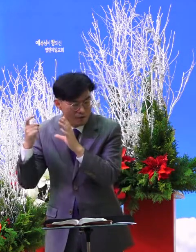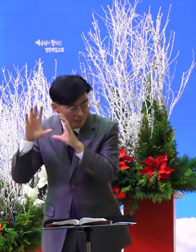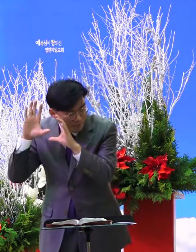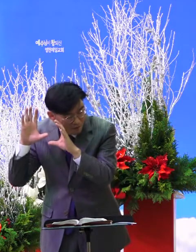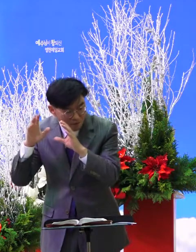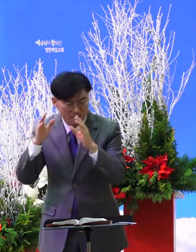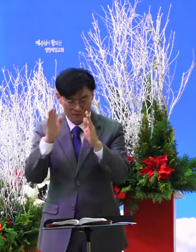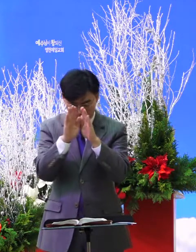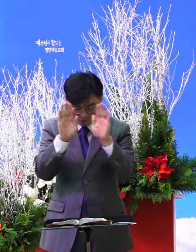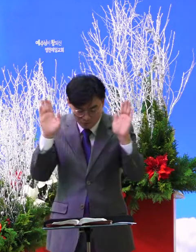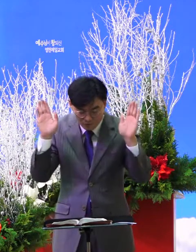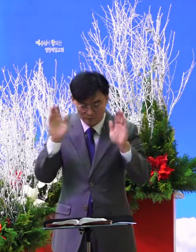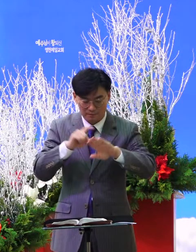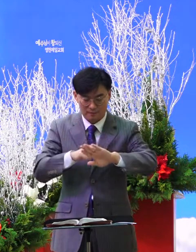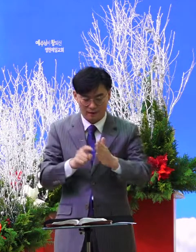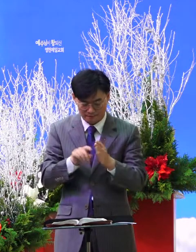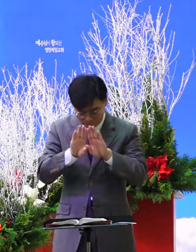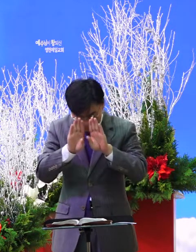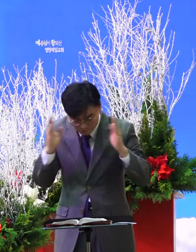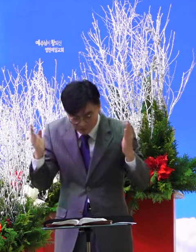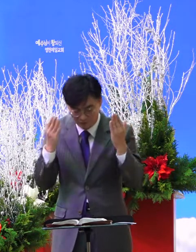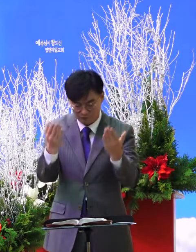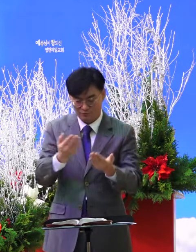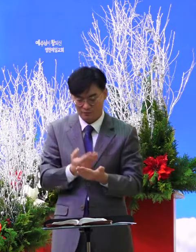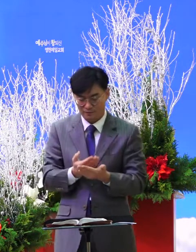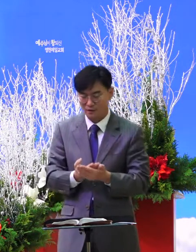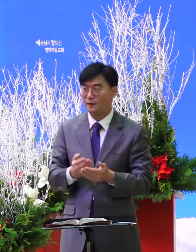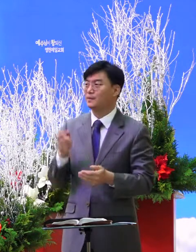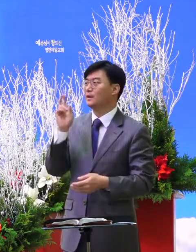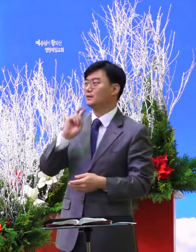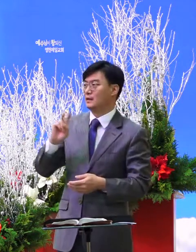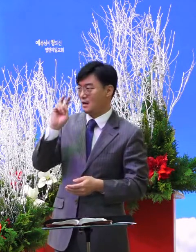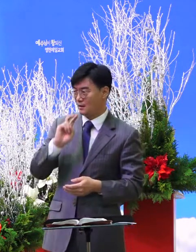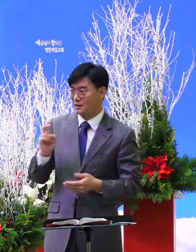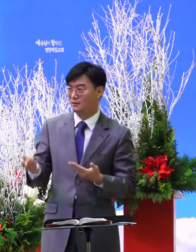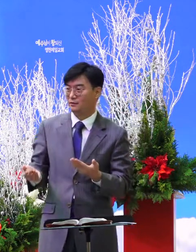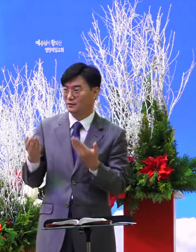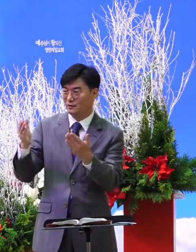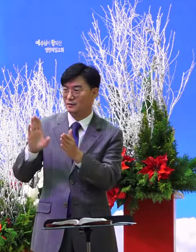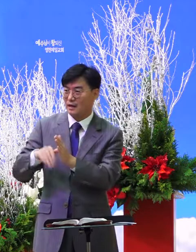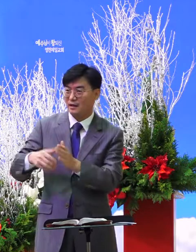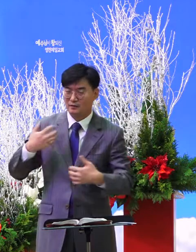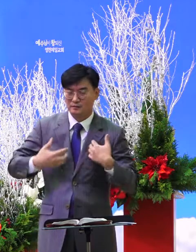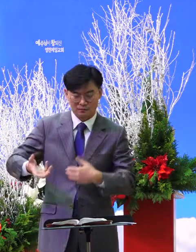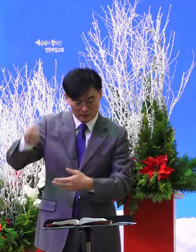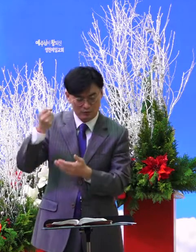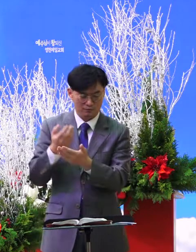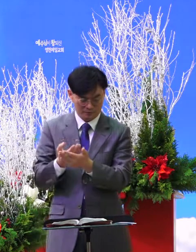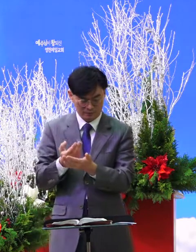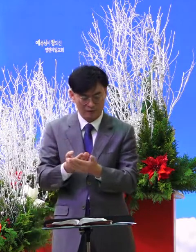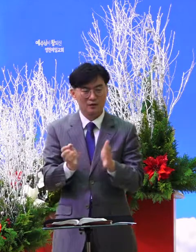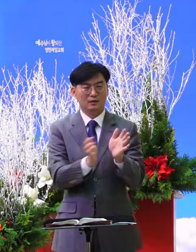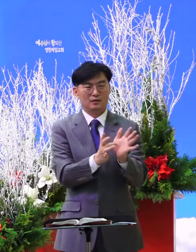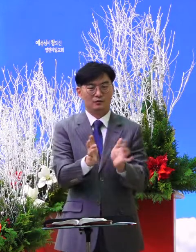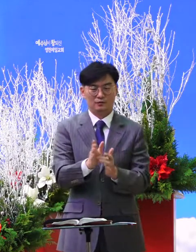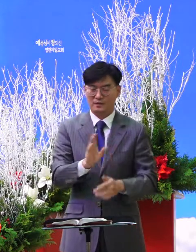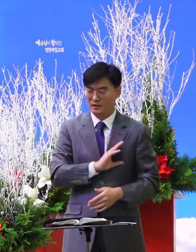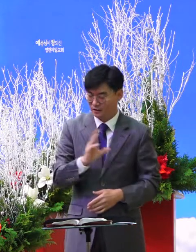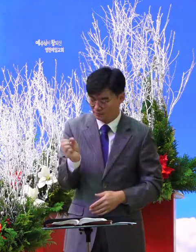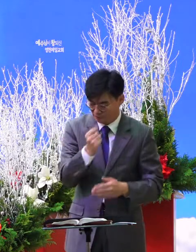찬양단과 할렐루야 찬양대를 통해 드려지는 찬양을 기쁘게 받아주시옵기를 원하며 예수님의 이름으로 기도합니다.